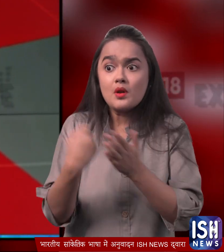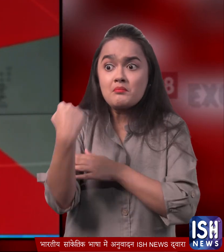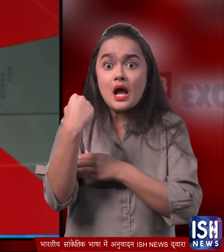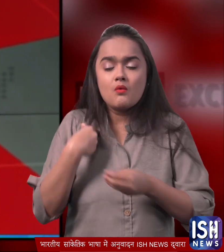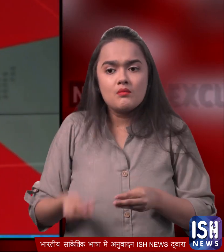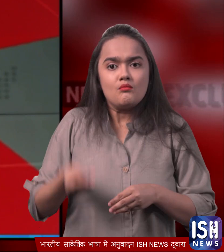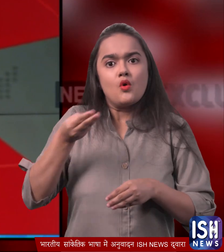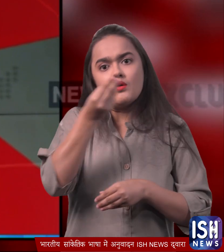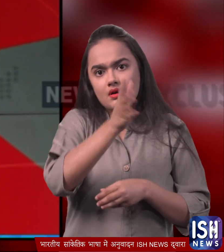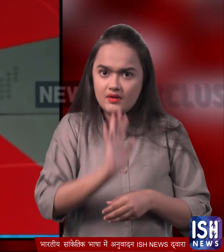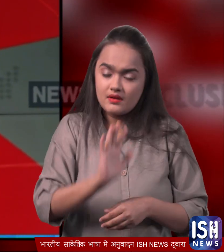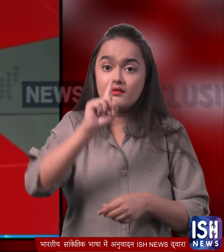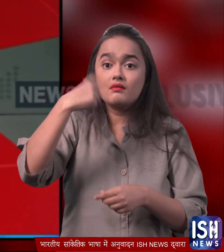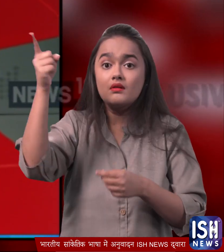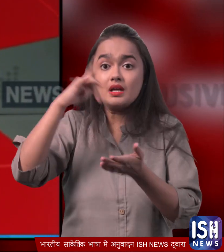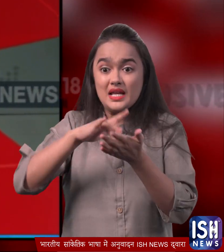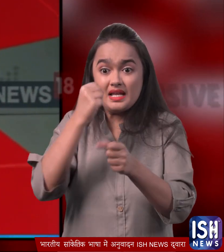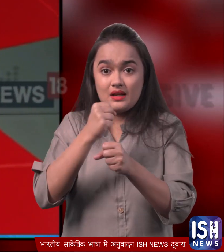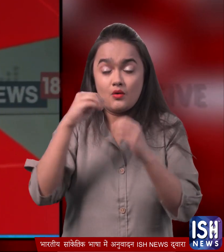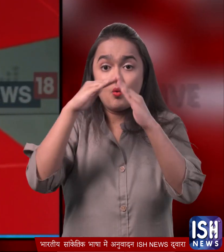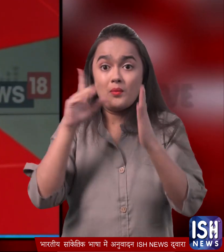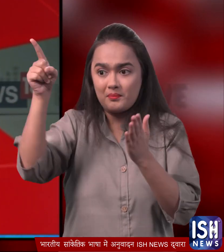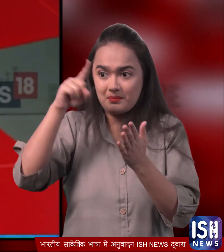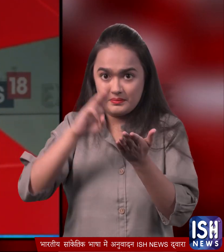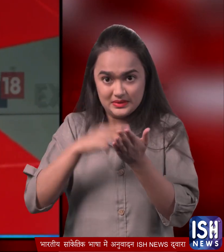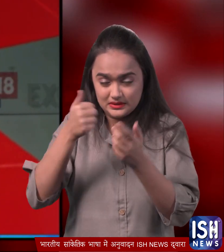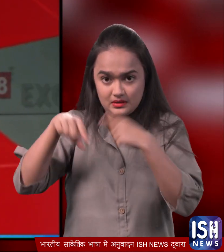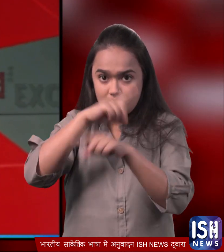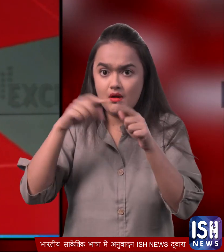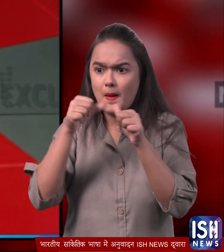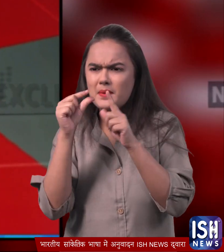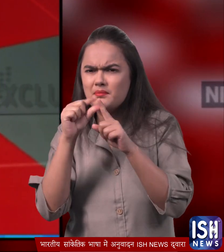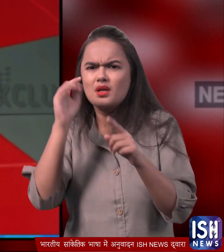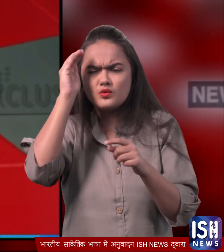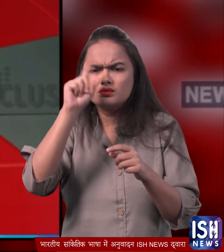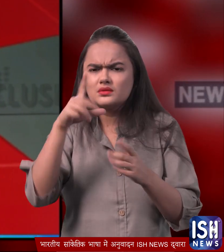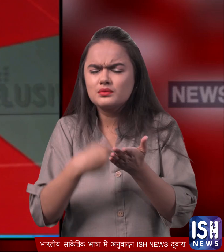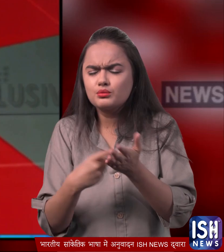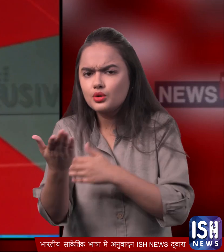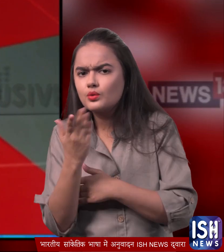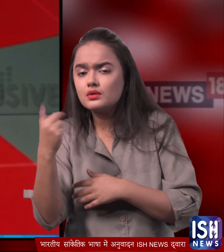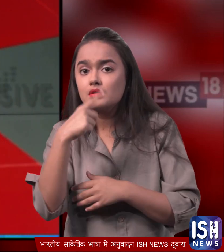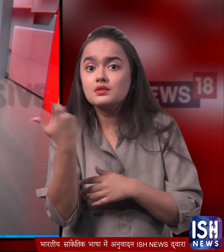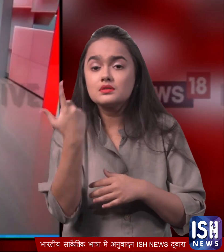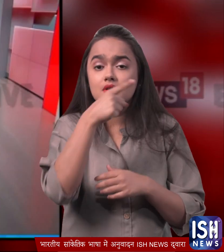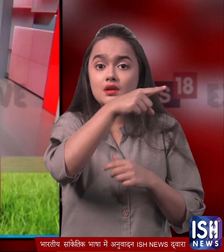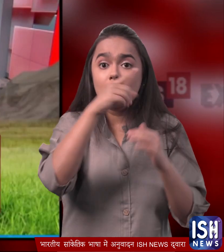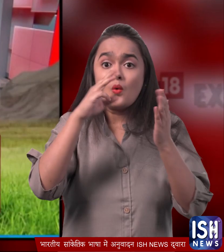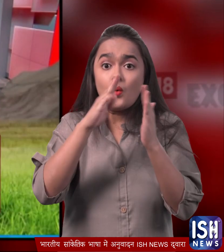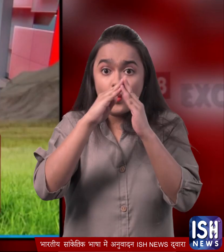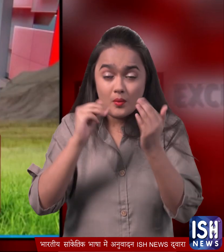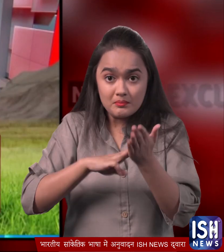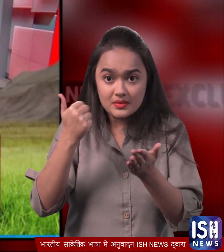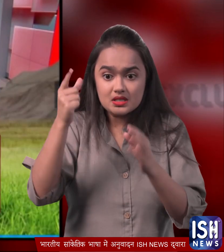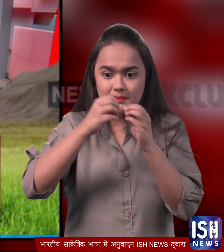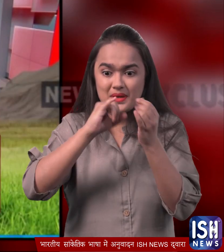कुछ राज्यों में बढ़ाए जाने के केंद्रीय गृह मंत्रालय के आदेश पर सियासी घमासान शुरू हो गया। न्यूज 18 के अमित पांडे की रिपोर्ट है कि गृह मंत्रालय ने